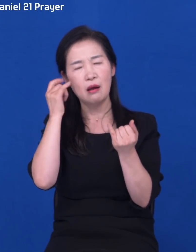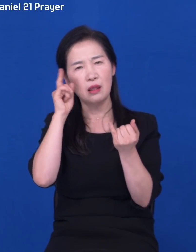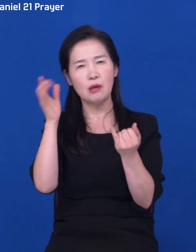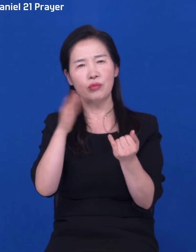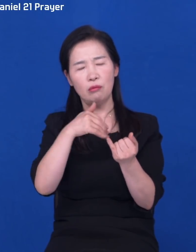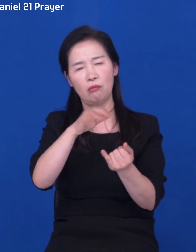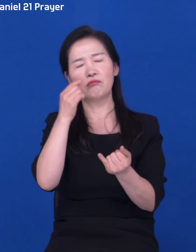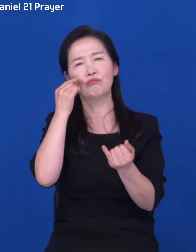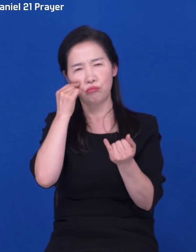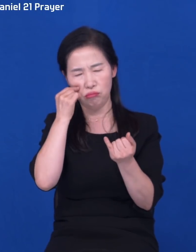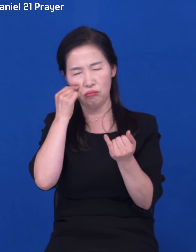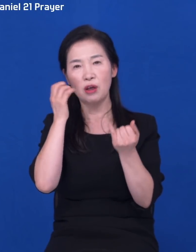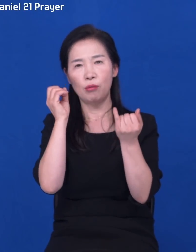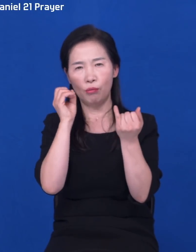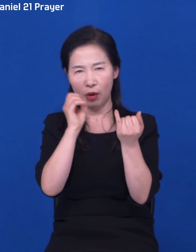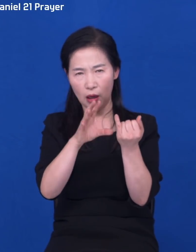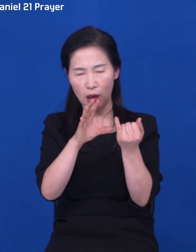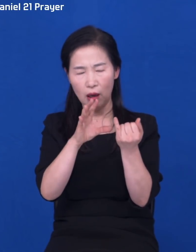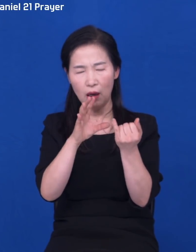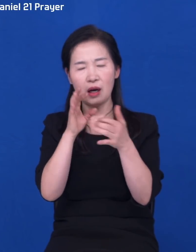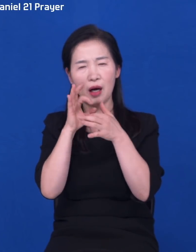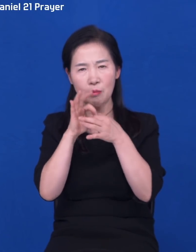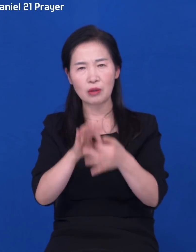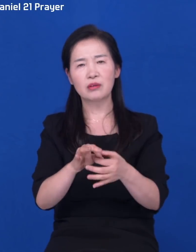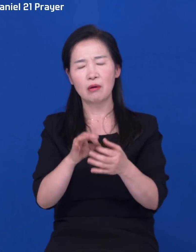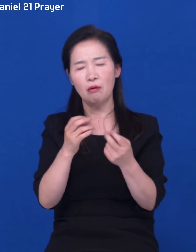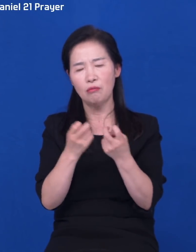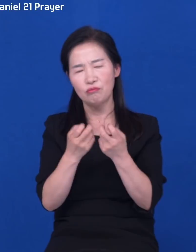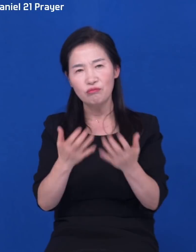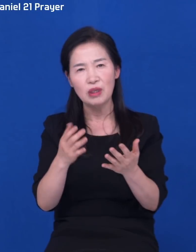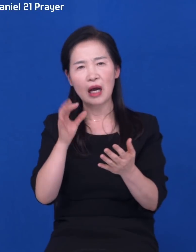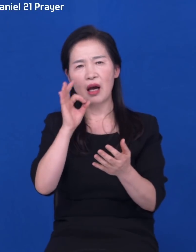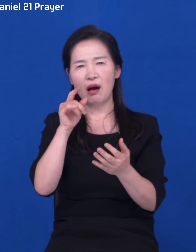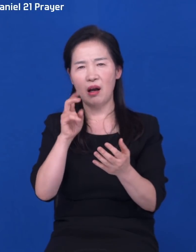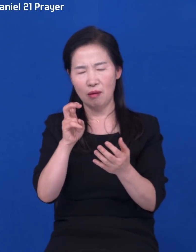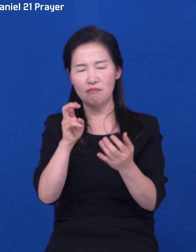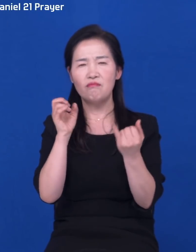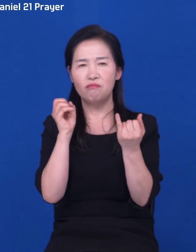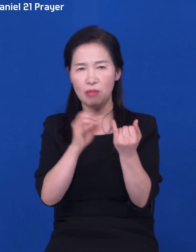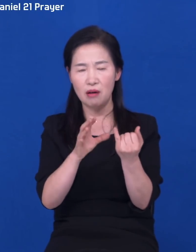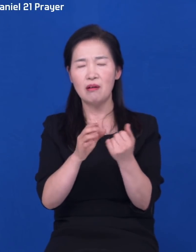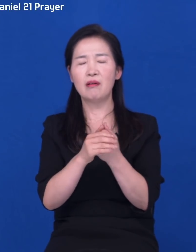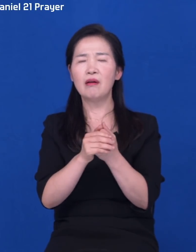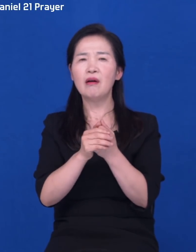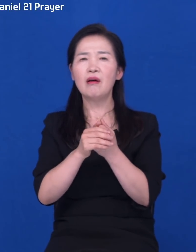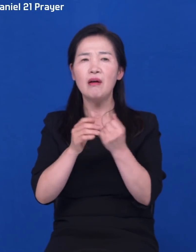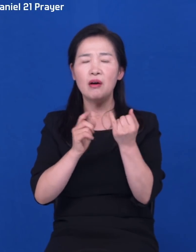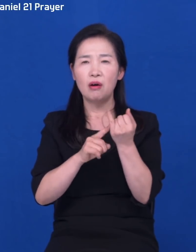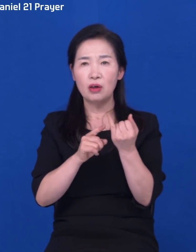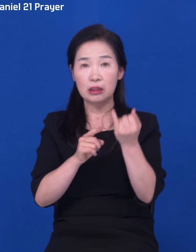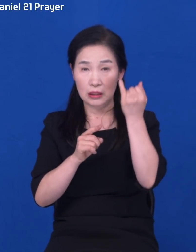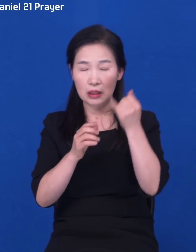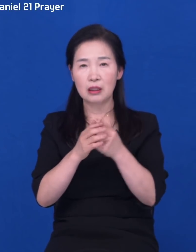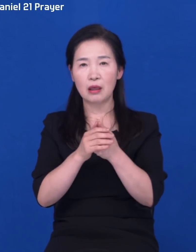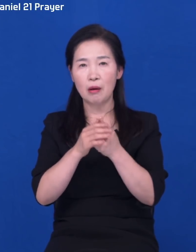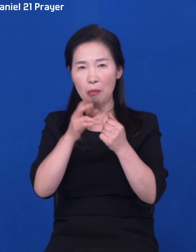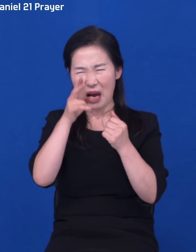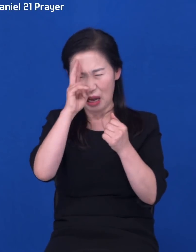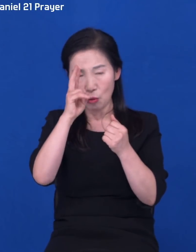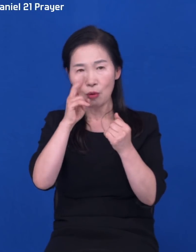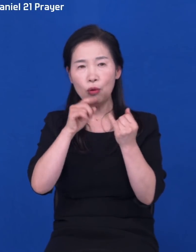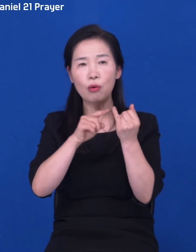것 같아 이렇게 얘기를 하는 과정에서 어쩔 수 없이 암이라는 걸 밝혔는데 그 언니가 바로